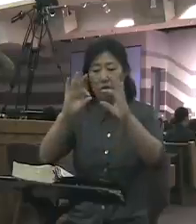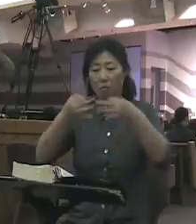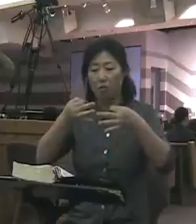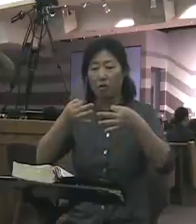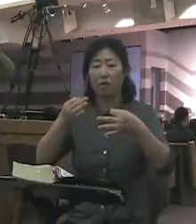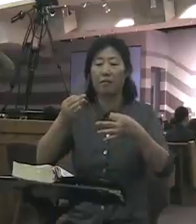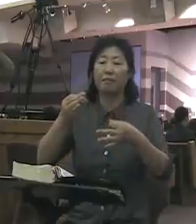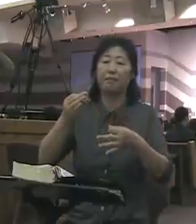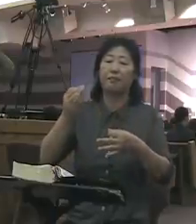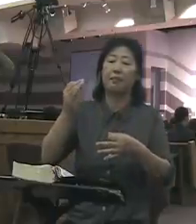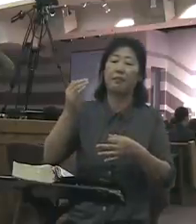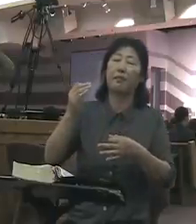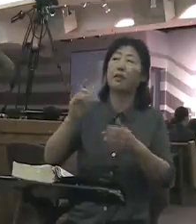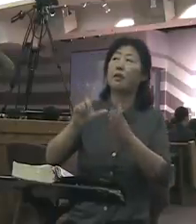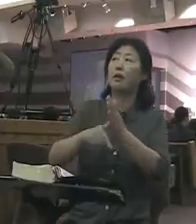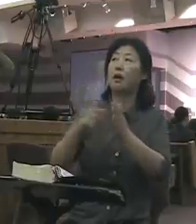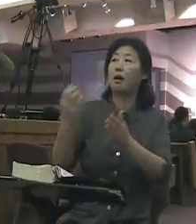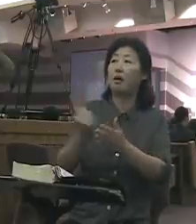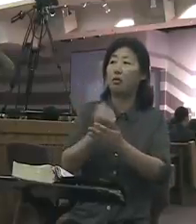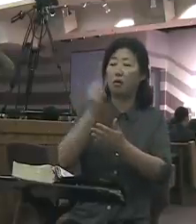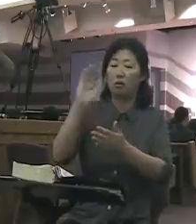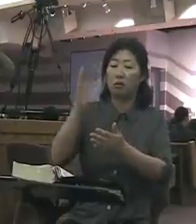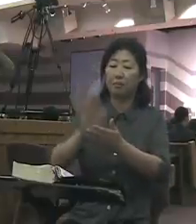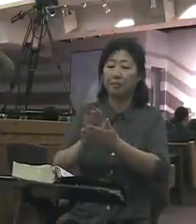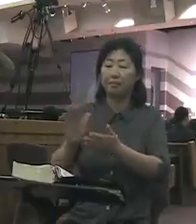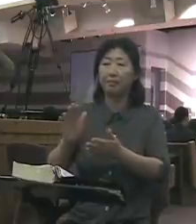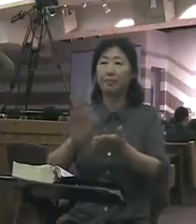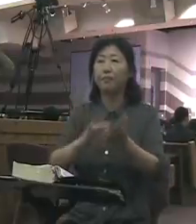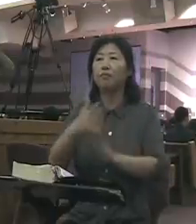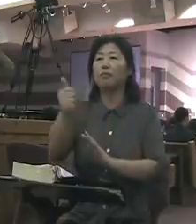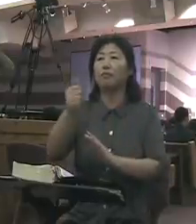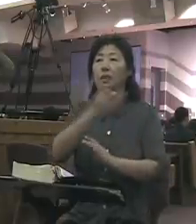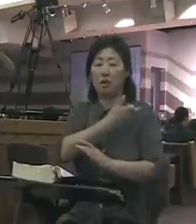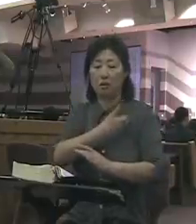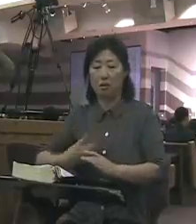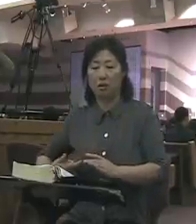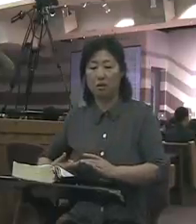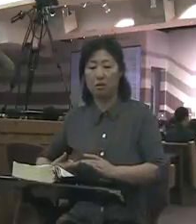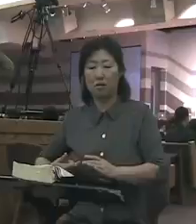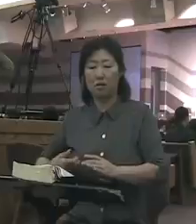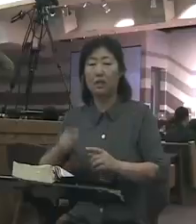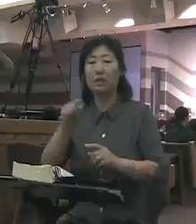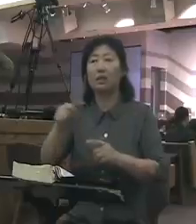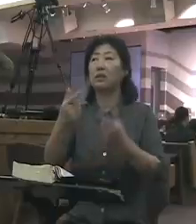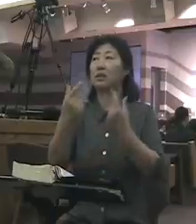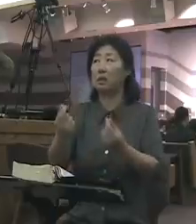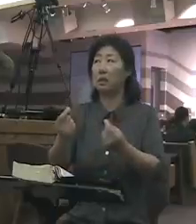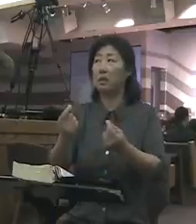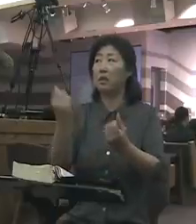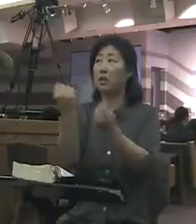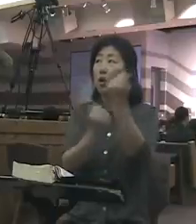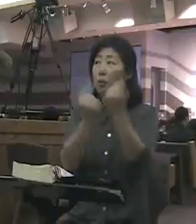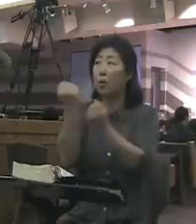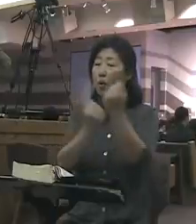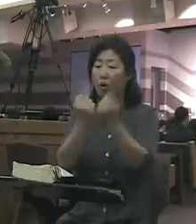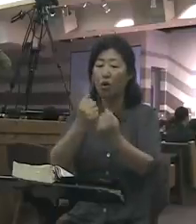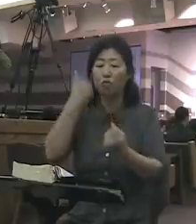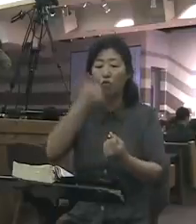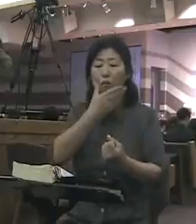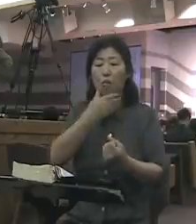갖게 되었습니다. 여러분, 예수님이 제자의 도를 이렇게 설명하십니다. 누가복음 18장 29절